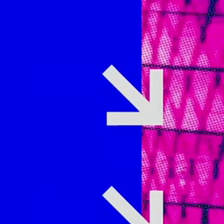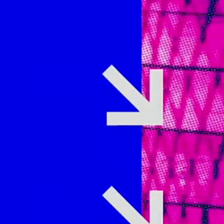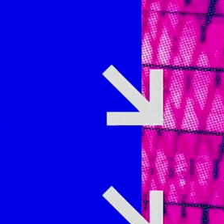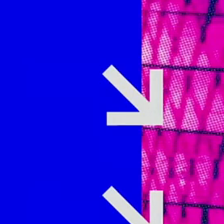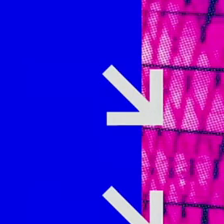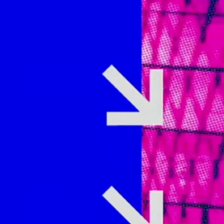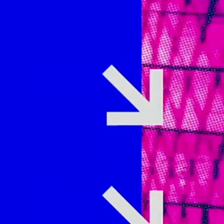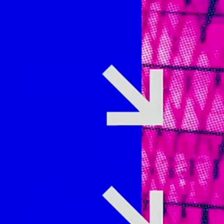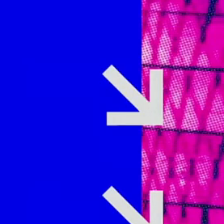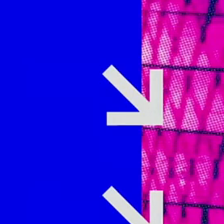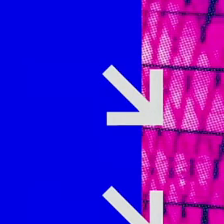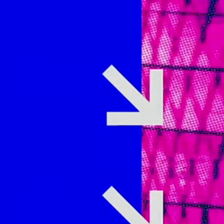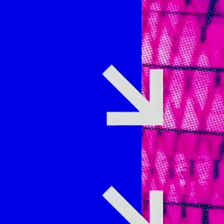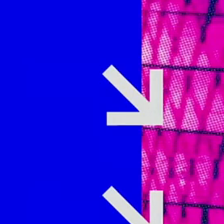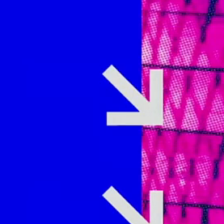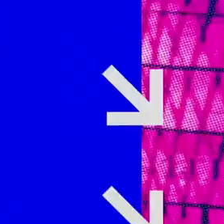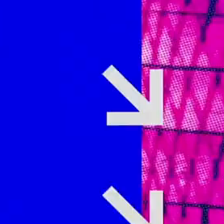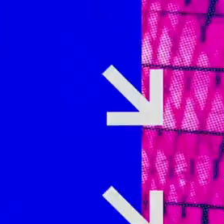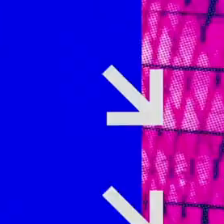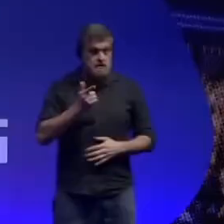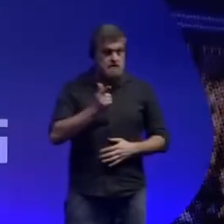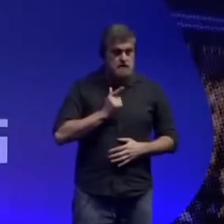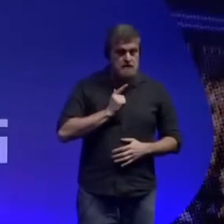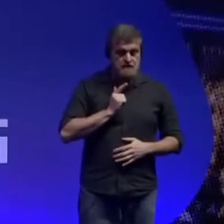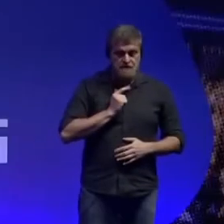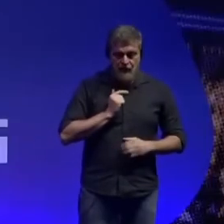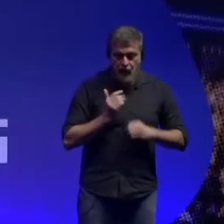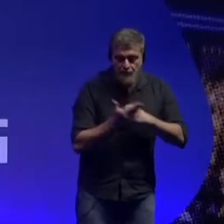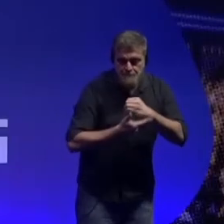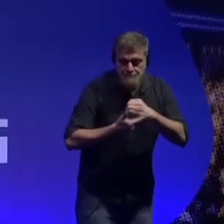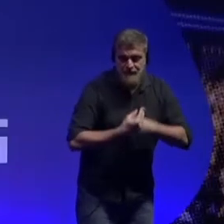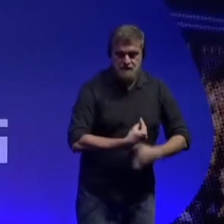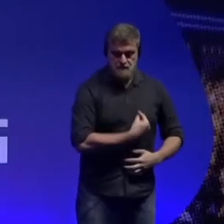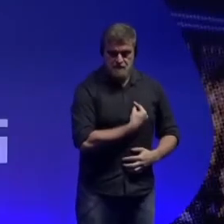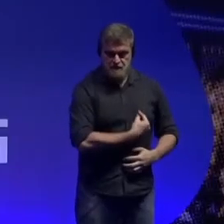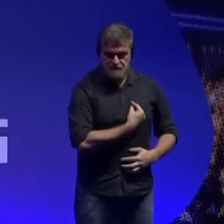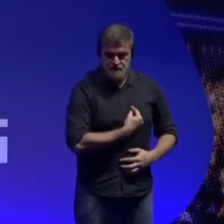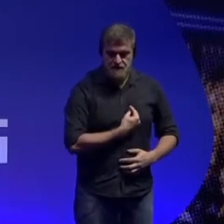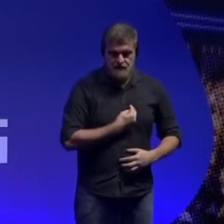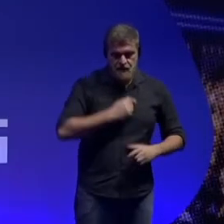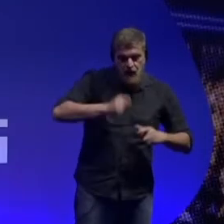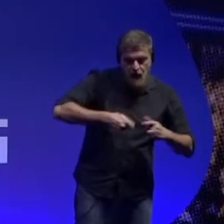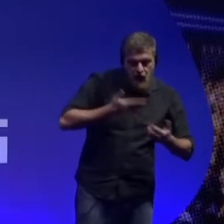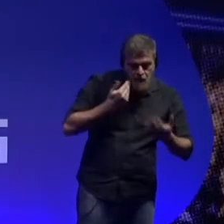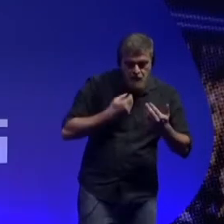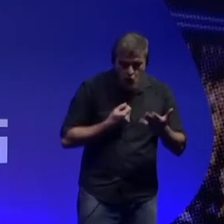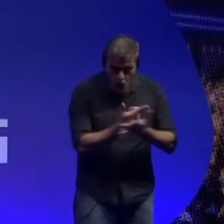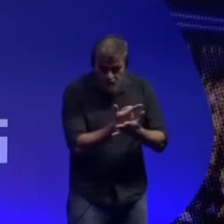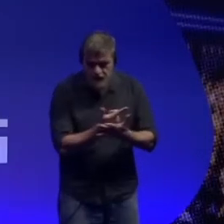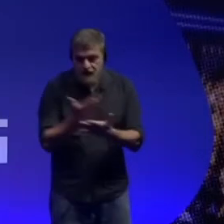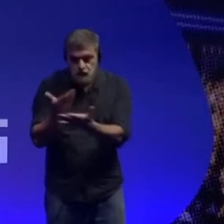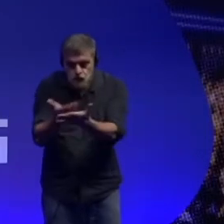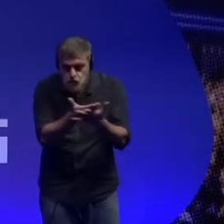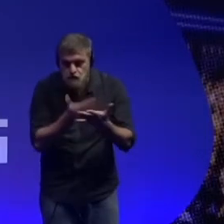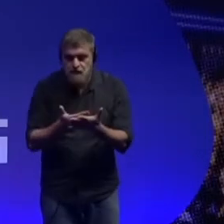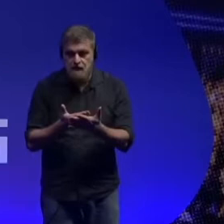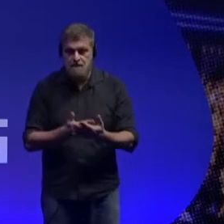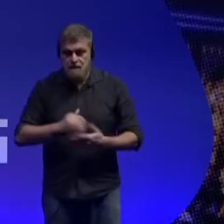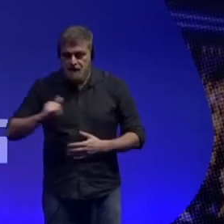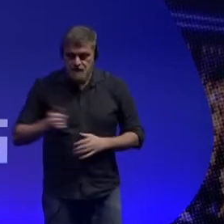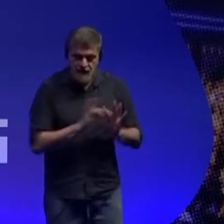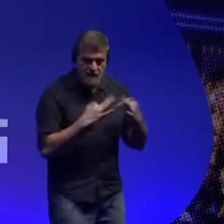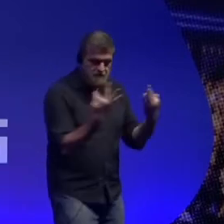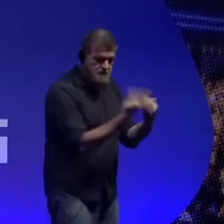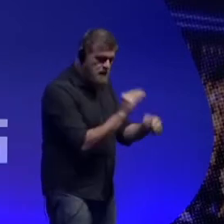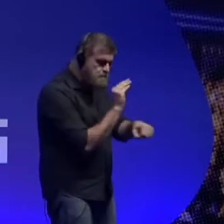anos. Se a gente tiver o mínimo para sobreviver, para se alimentar, para estudar, para prover para nossa